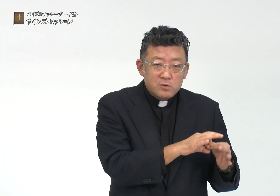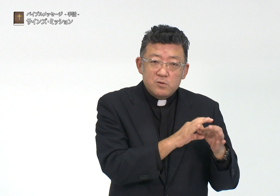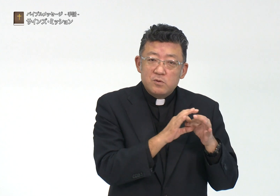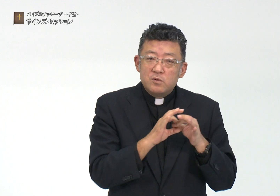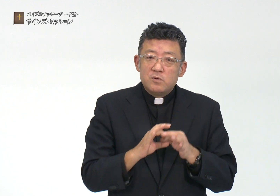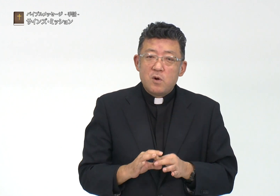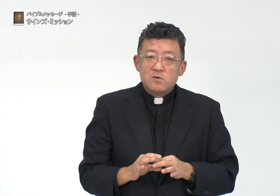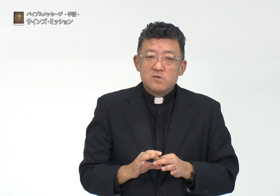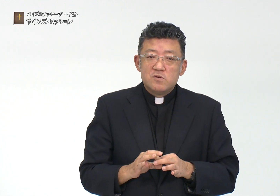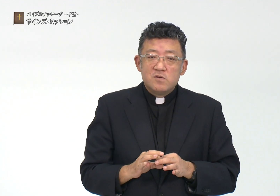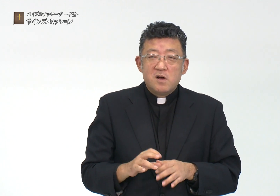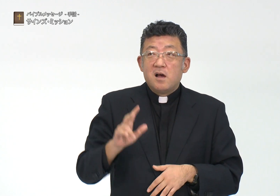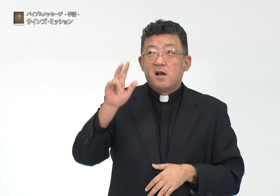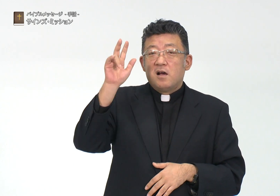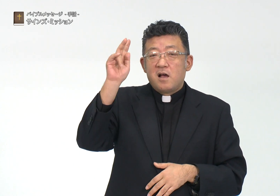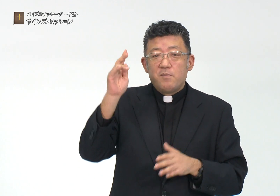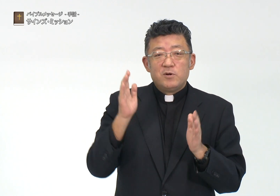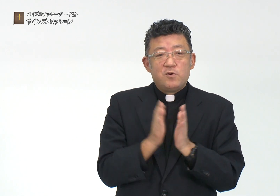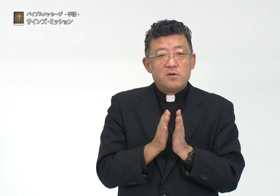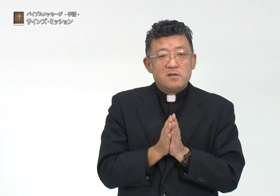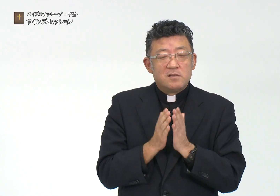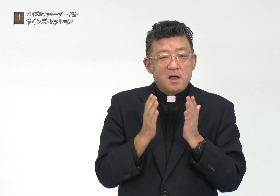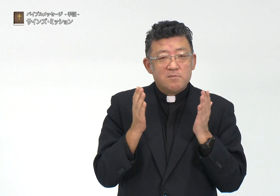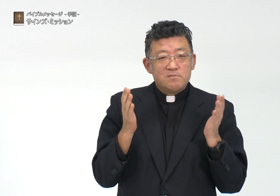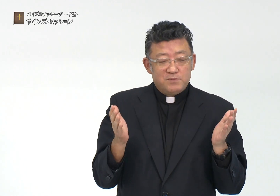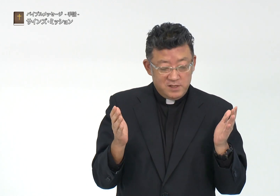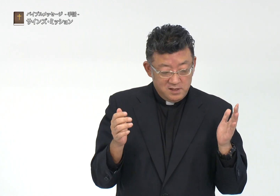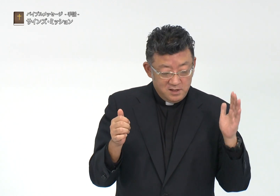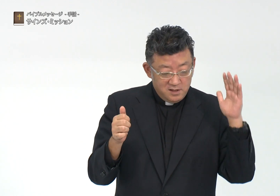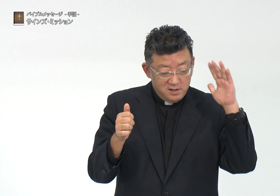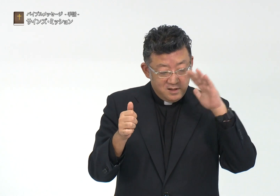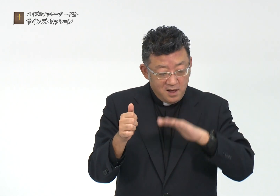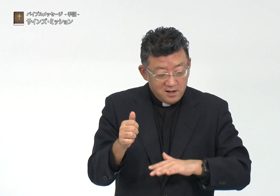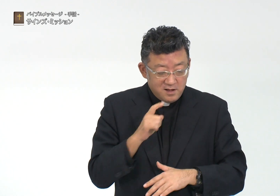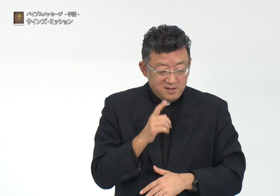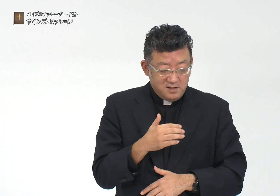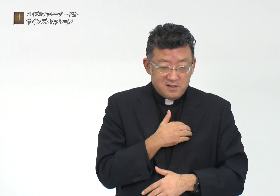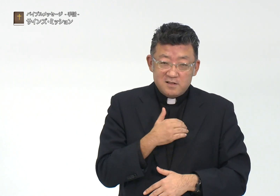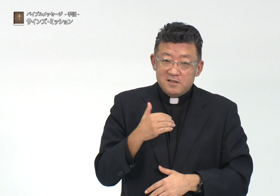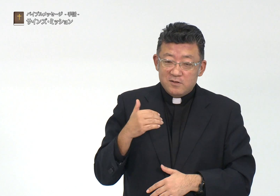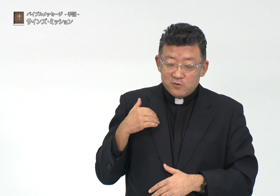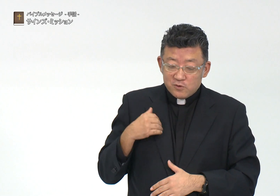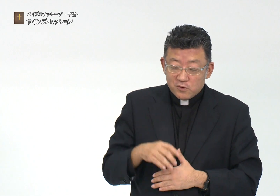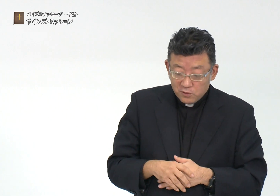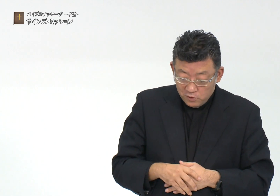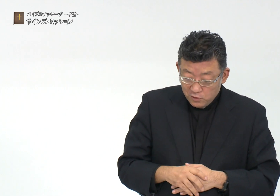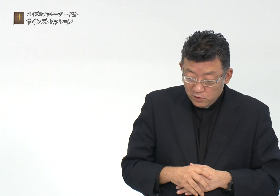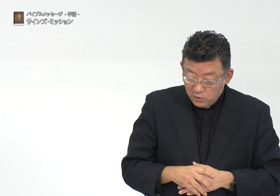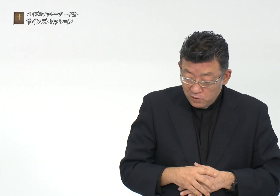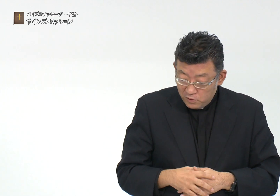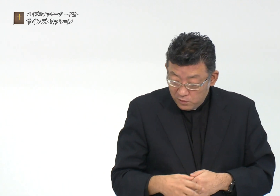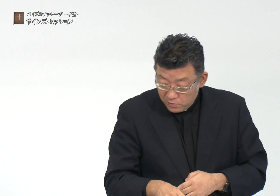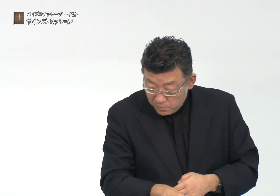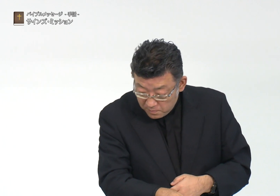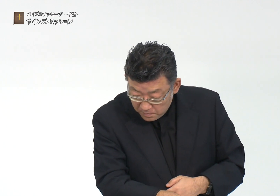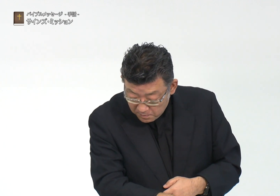いわばイエスによる神へのme礼拝だと言えるのではないでしょう